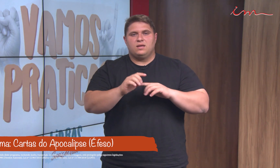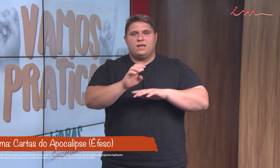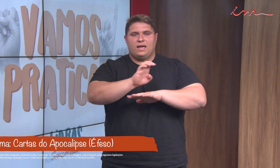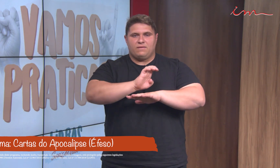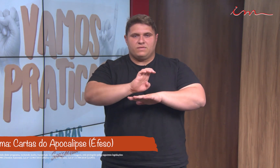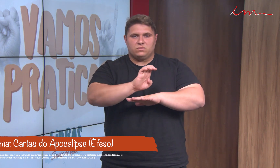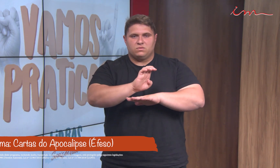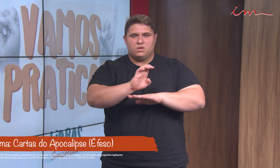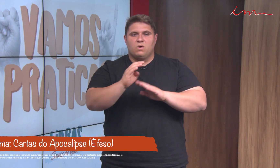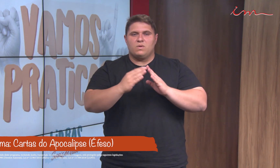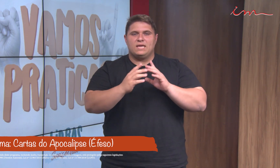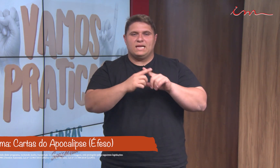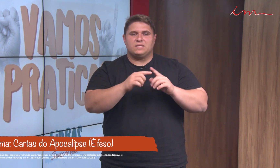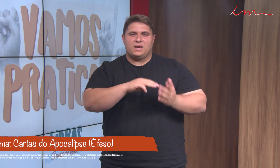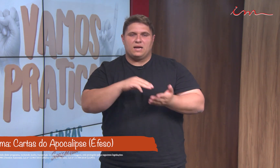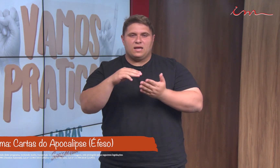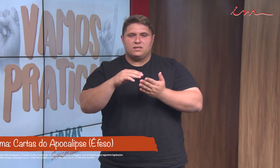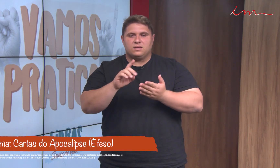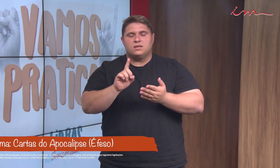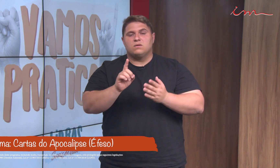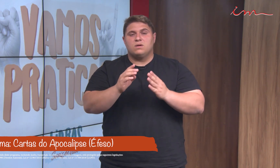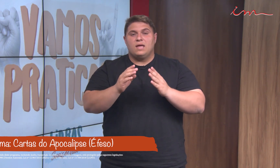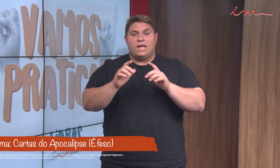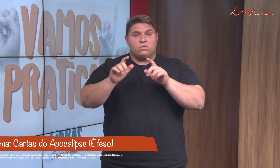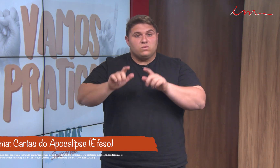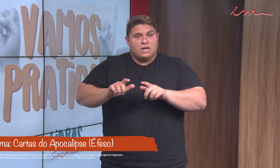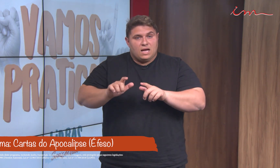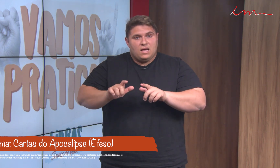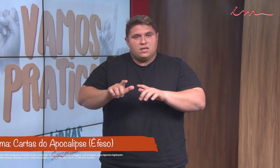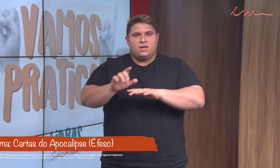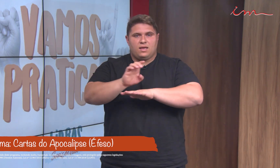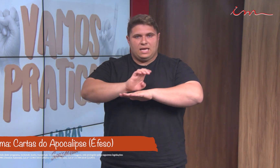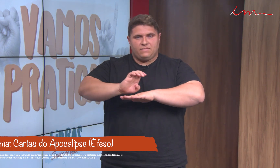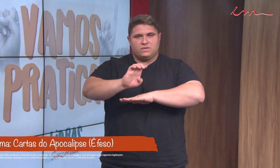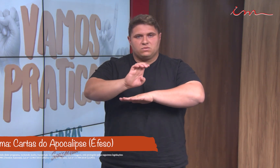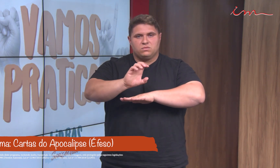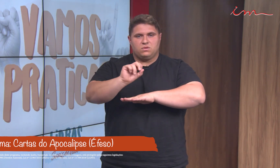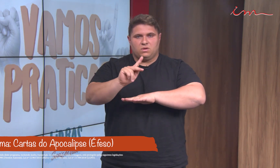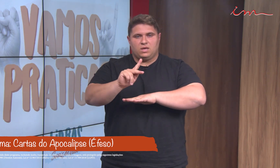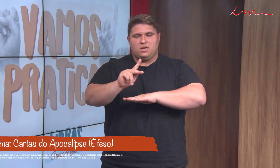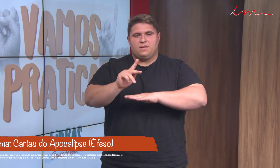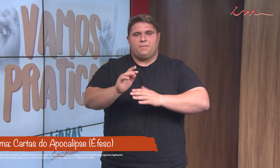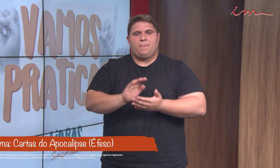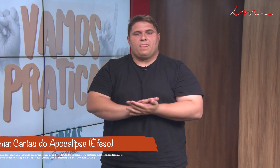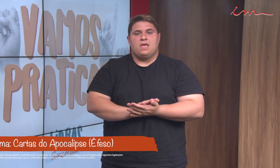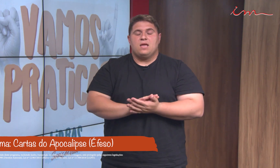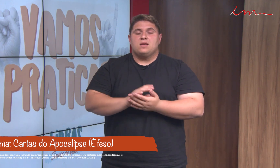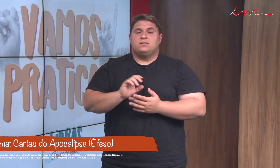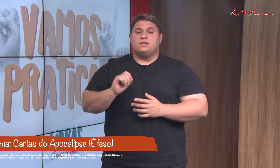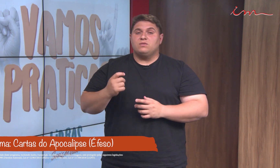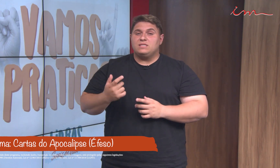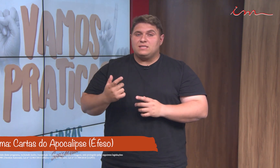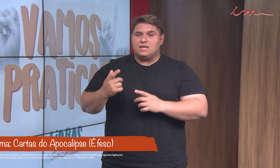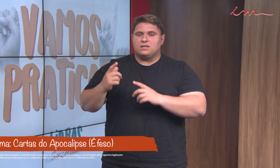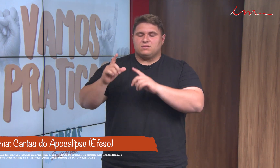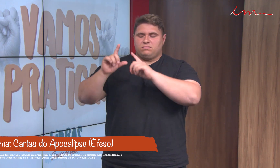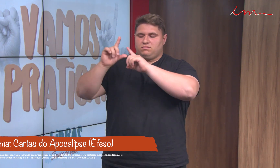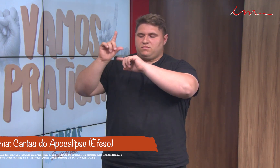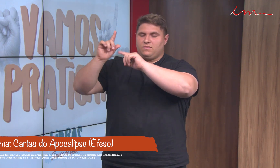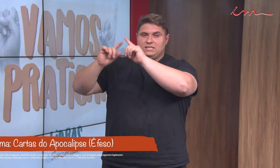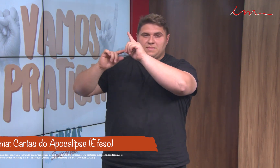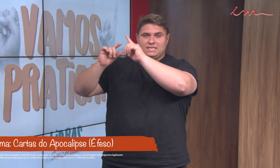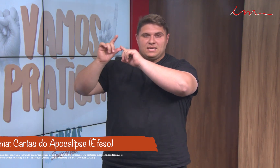igreja, Éfeso, igual igreja Maranata. Não, é um lugar, Éfeso, ok? Sinal de